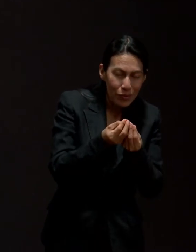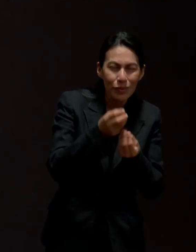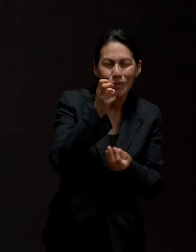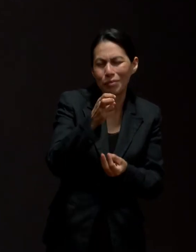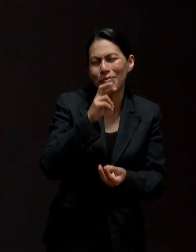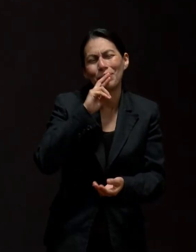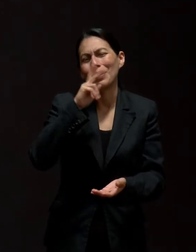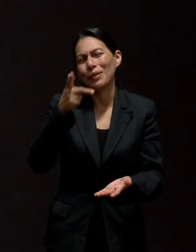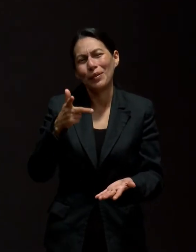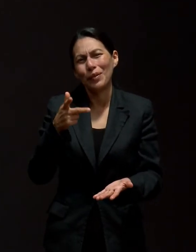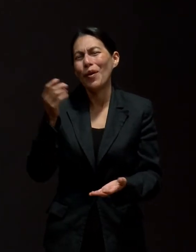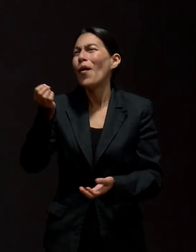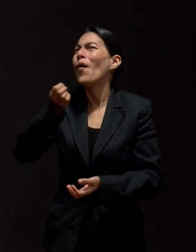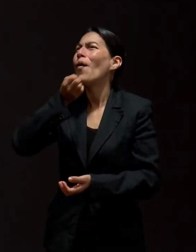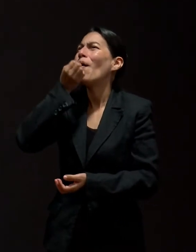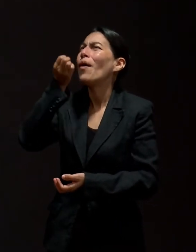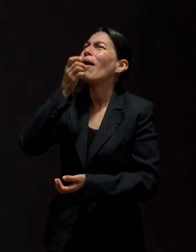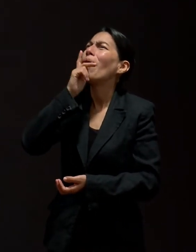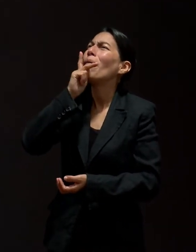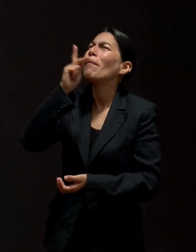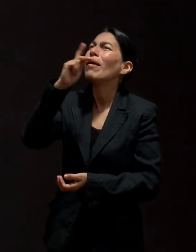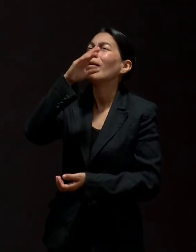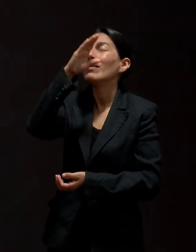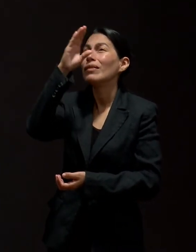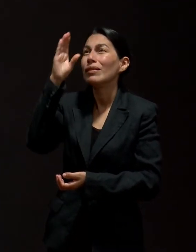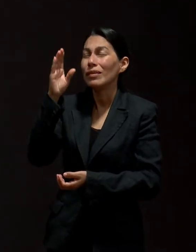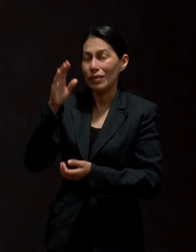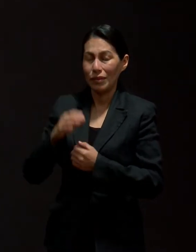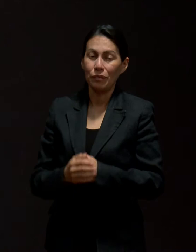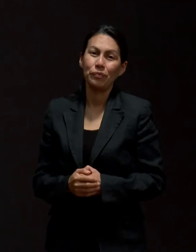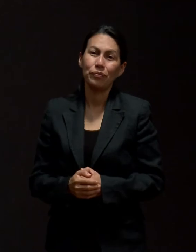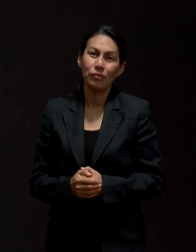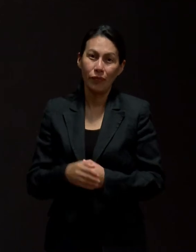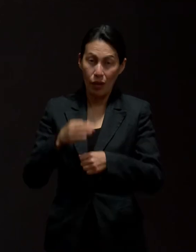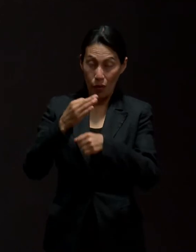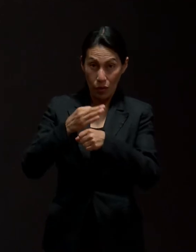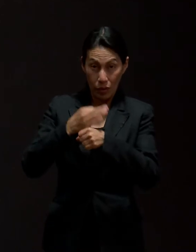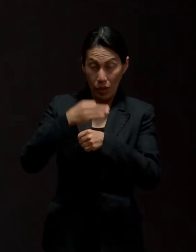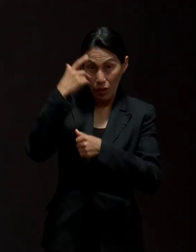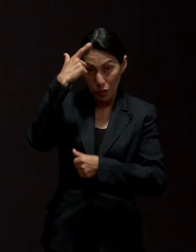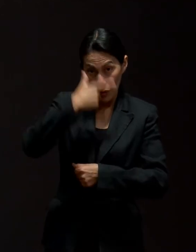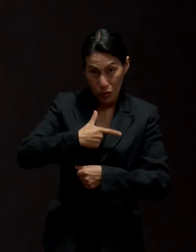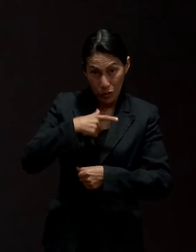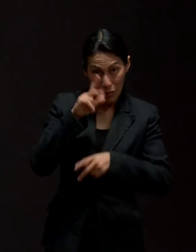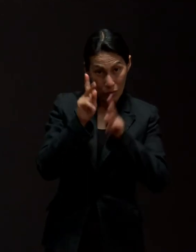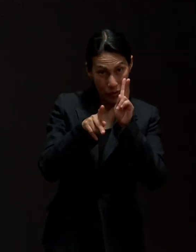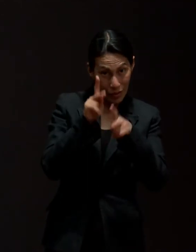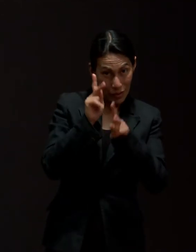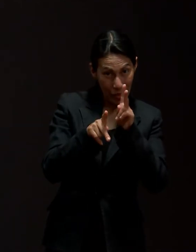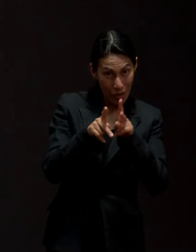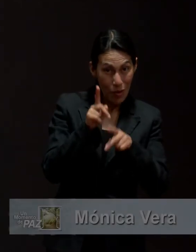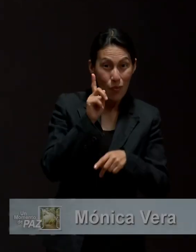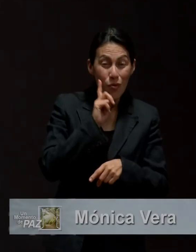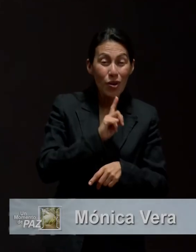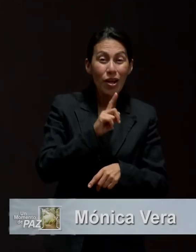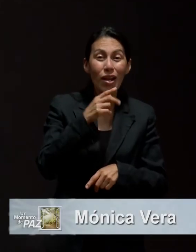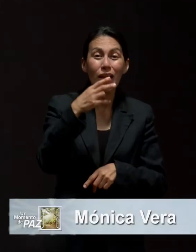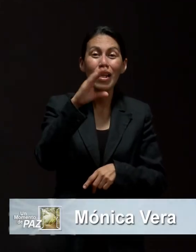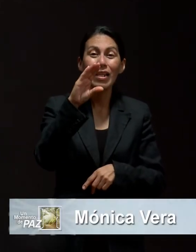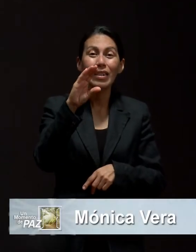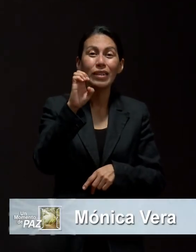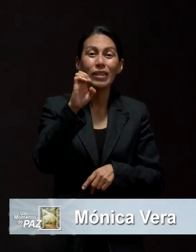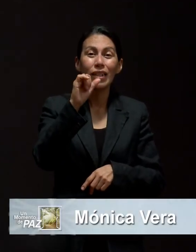¿qué mejor? Oramos a nuestro Padre Celestial. Esta noche vamos a